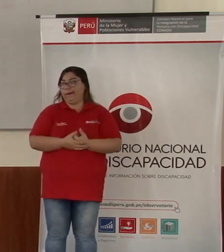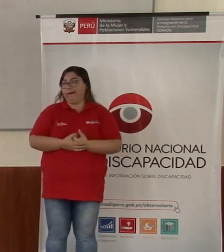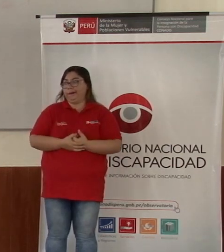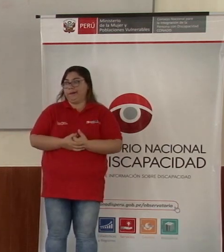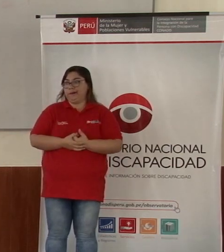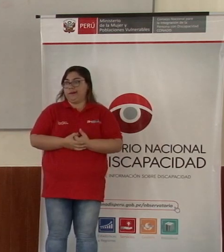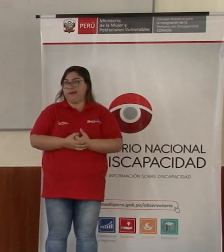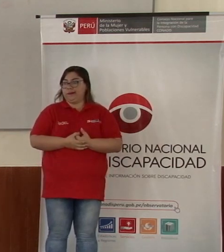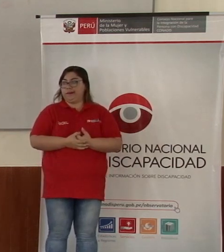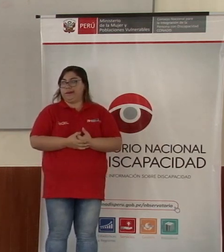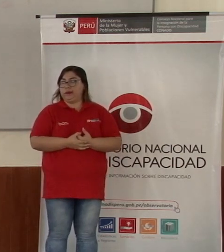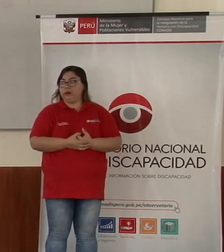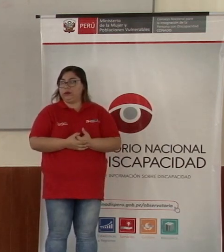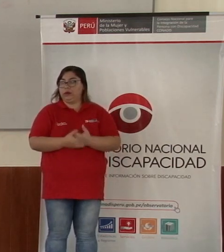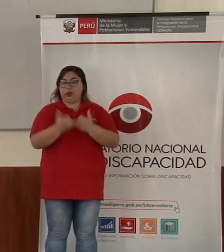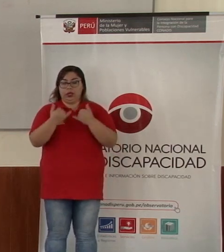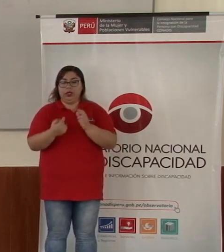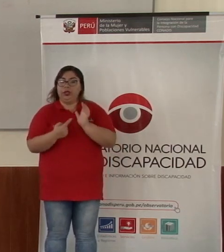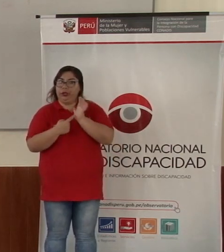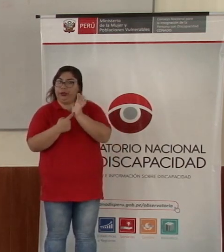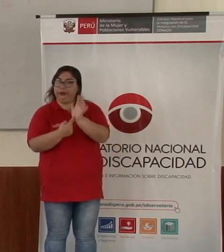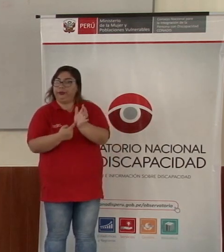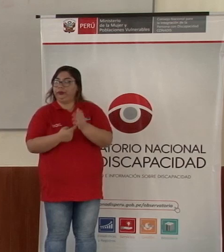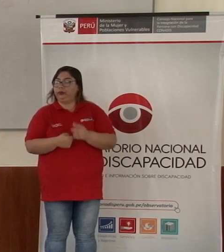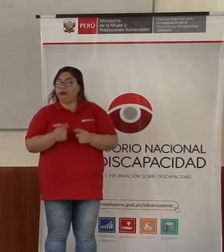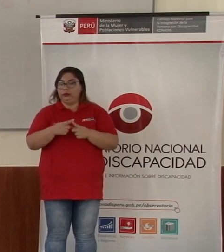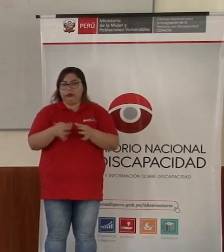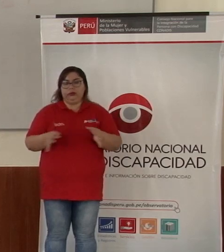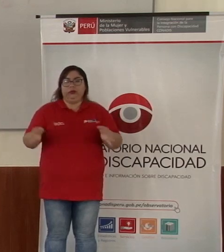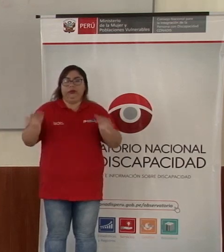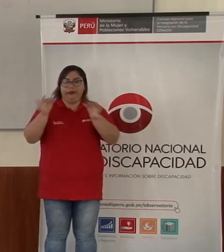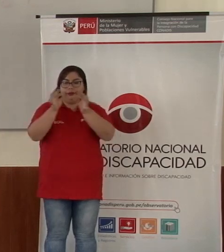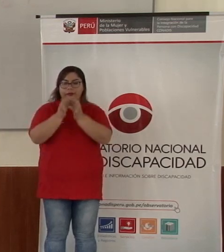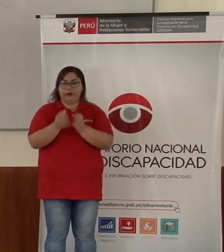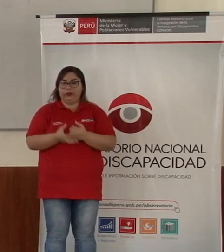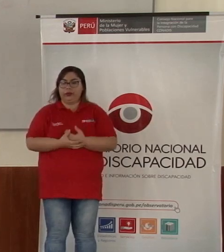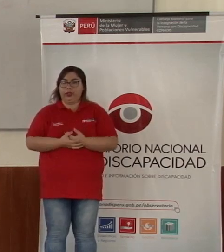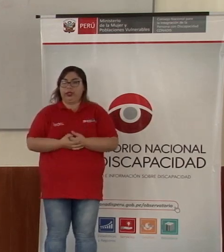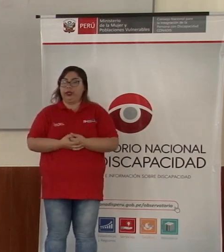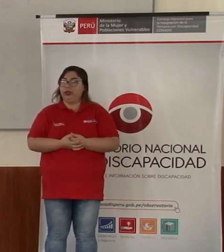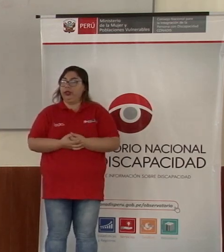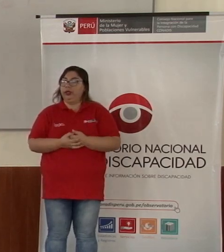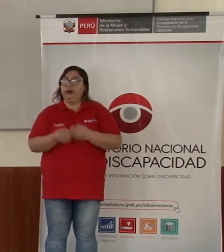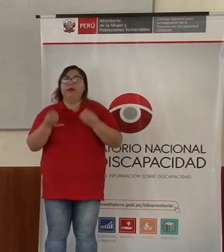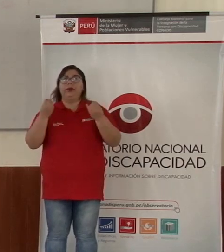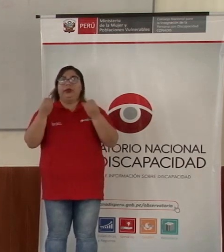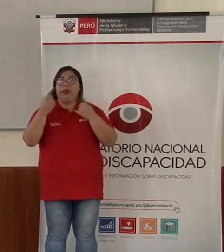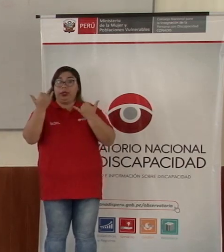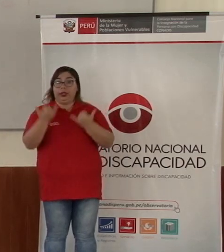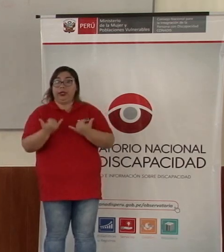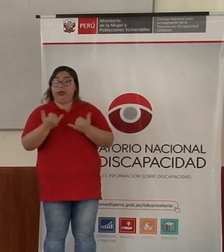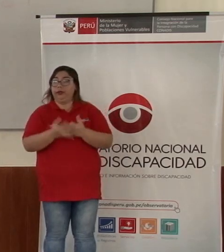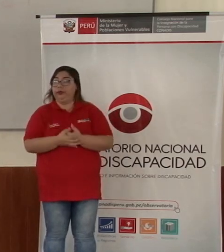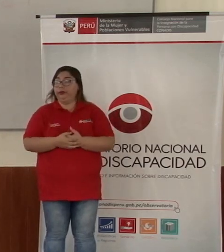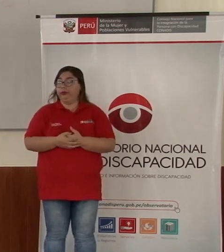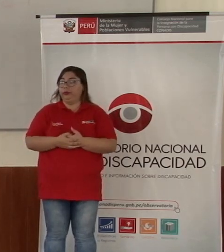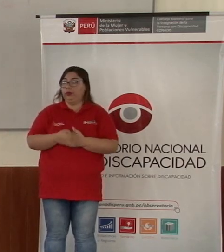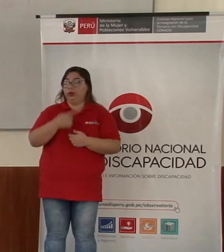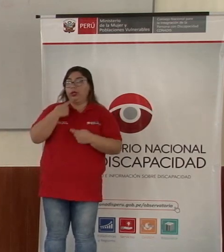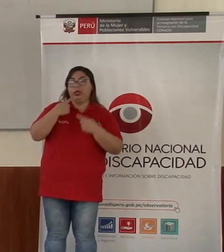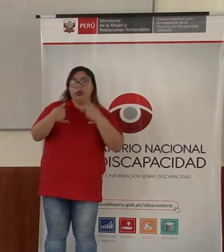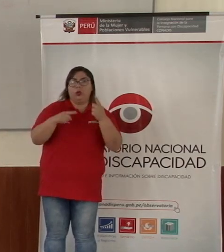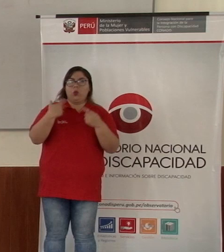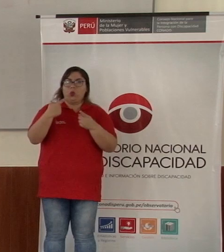¿no? Y justo esto es bastante importante, porque acá radica